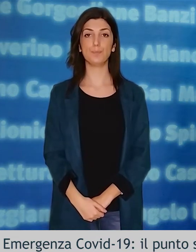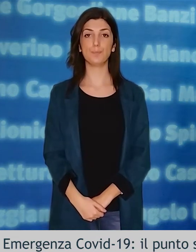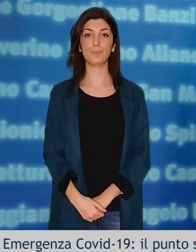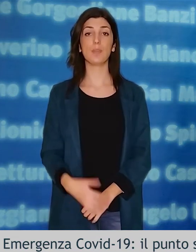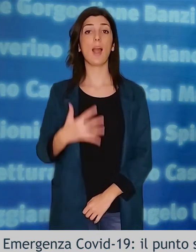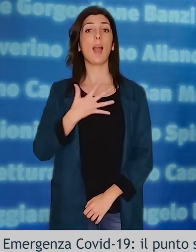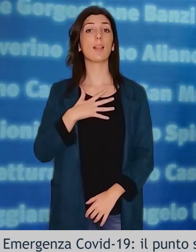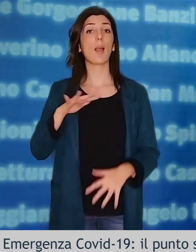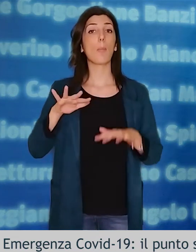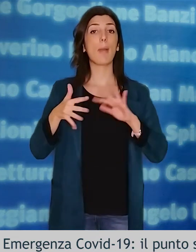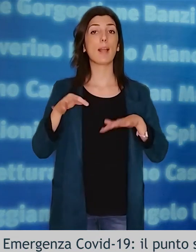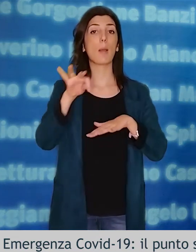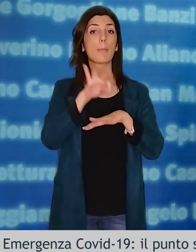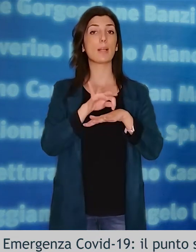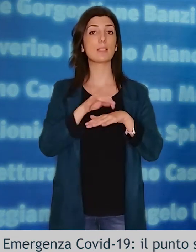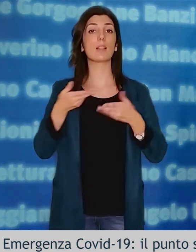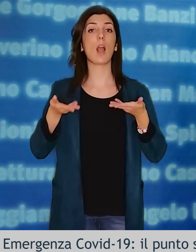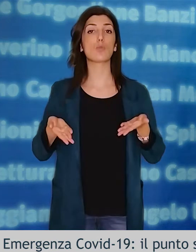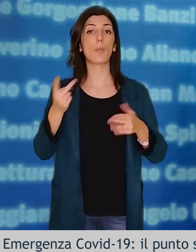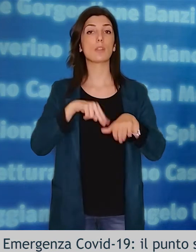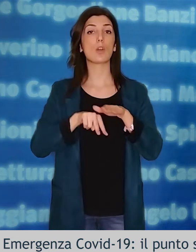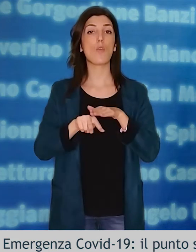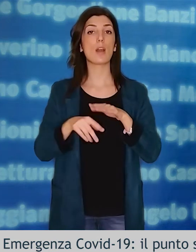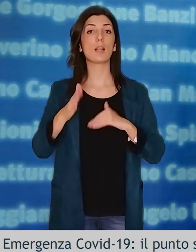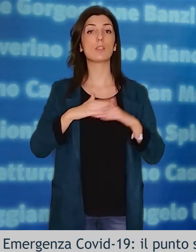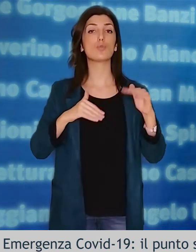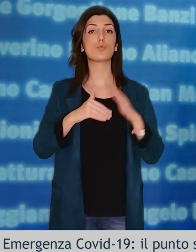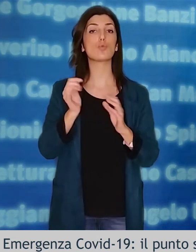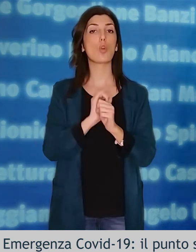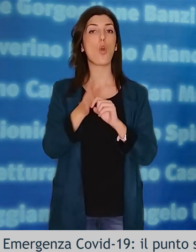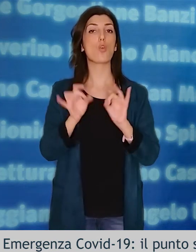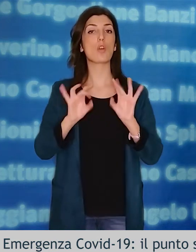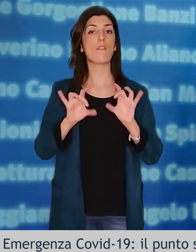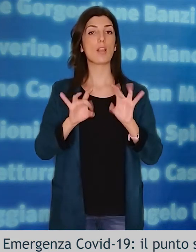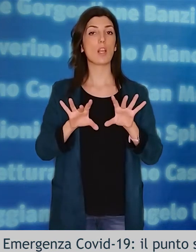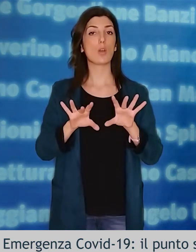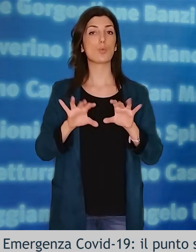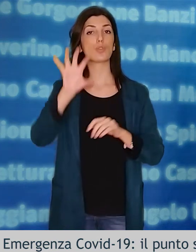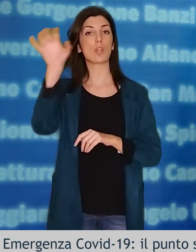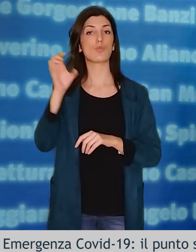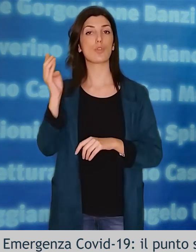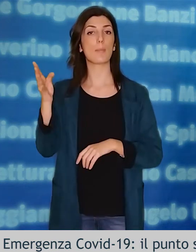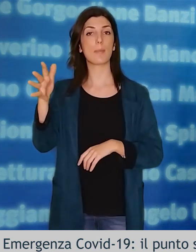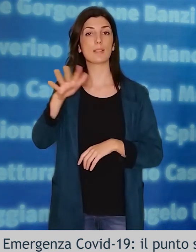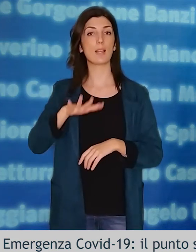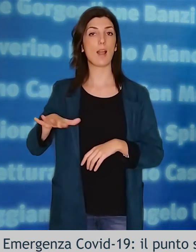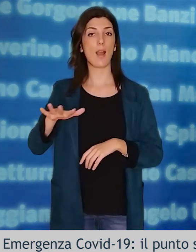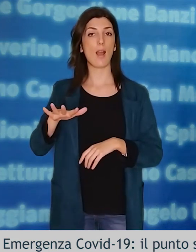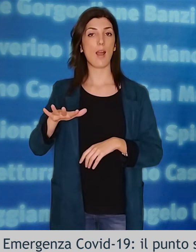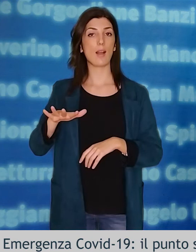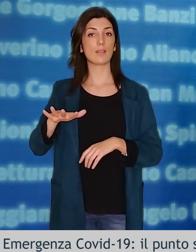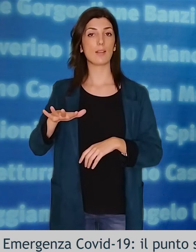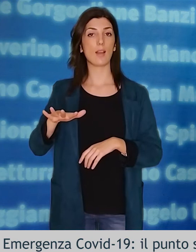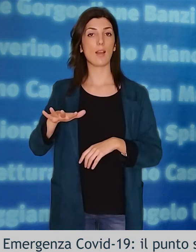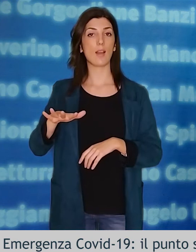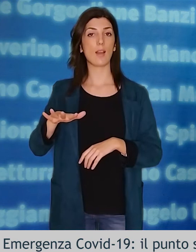l'età media dei pazienti attualmente ricoverati nelle strutture Covid dedicate della Regione Basilicata e l'età